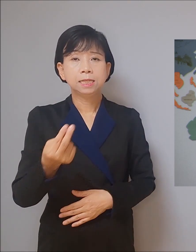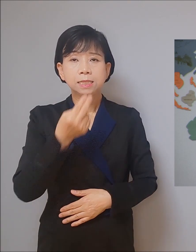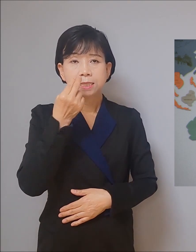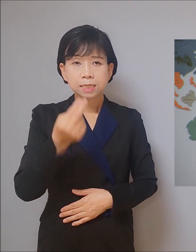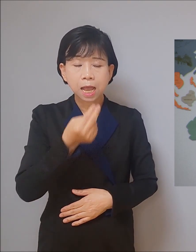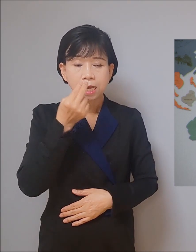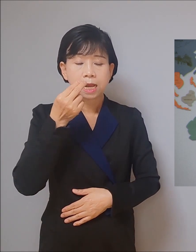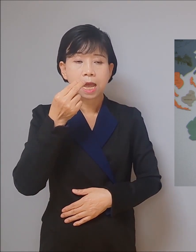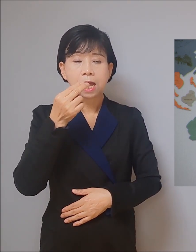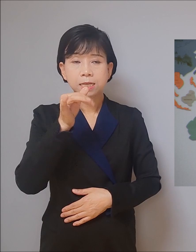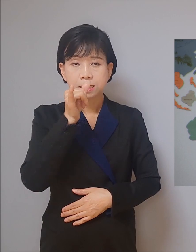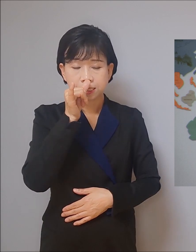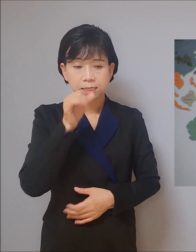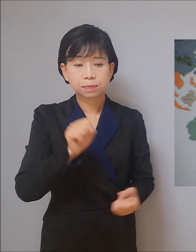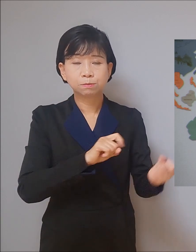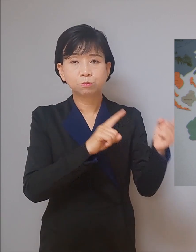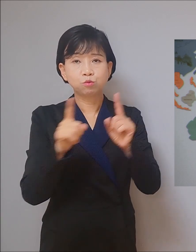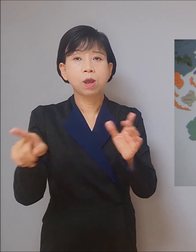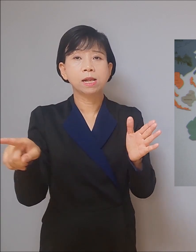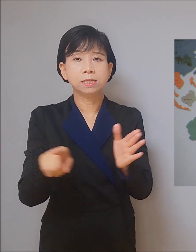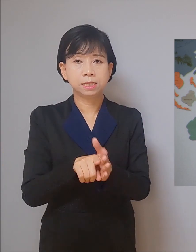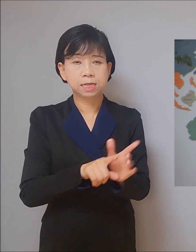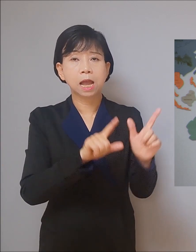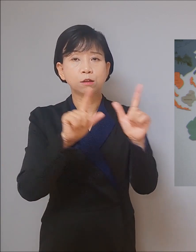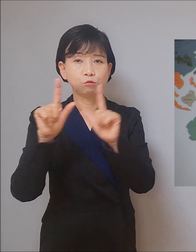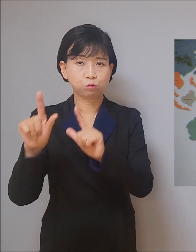살아있는 부활 신앙으로